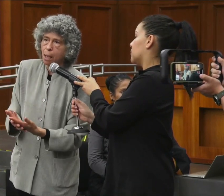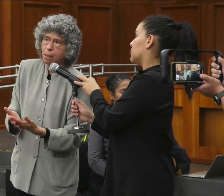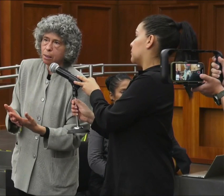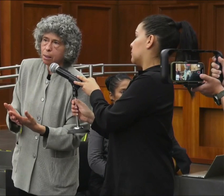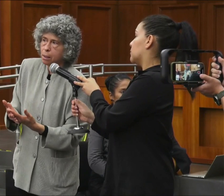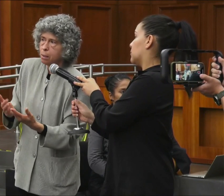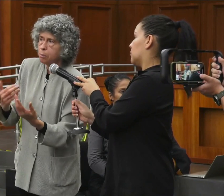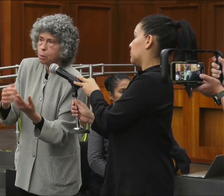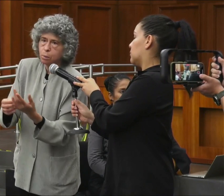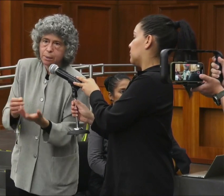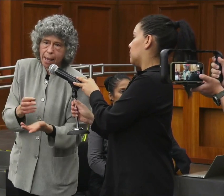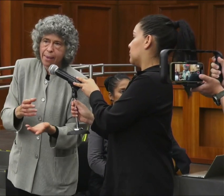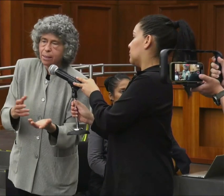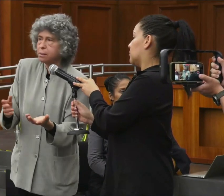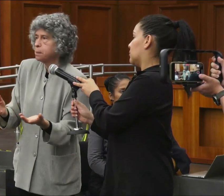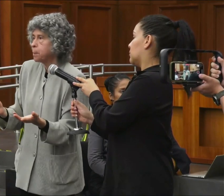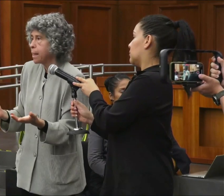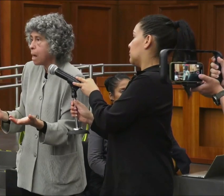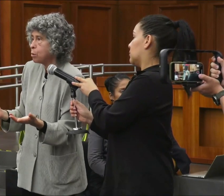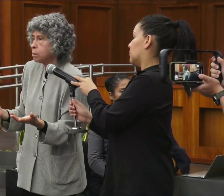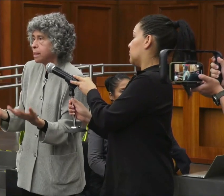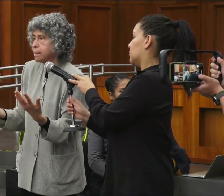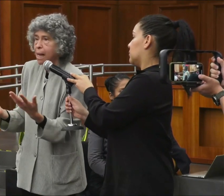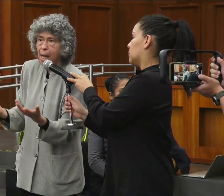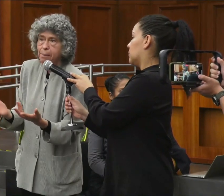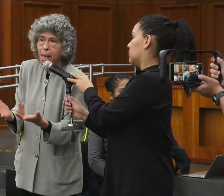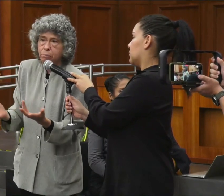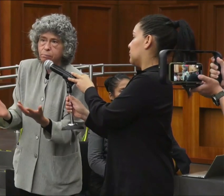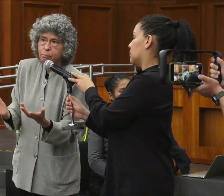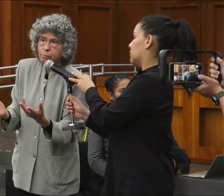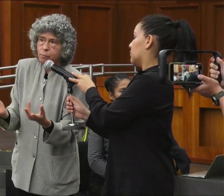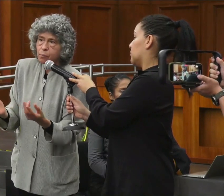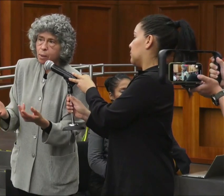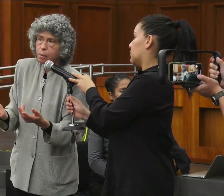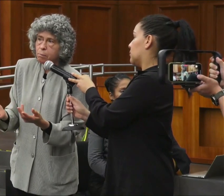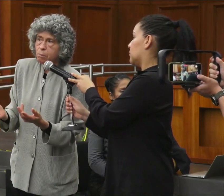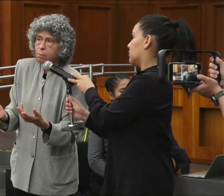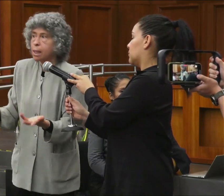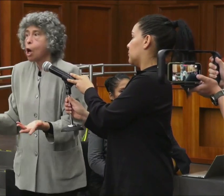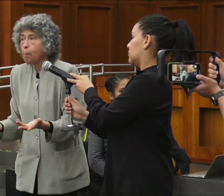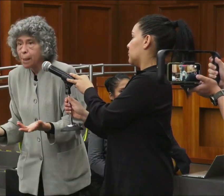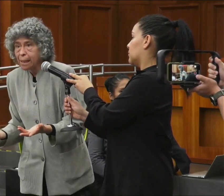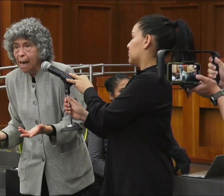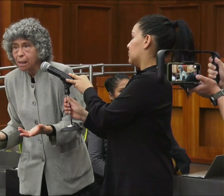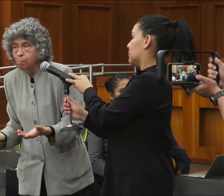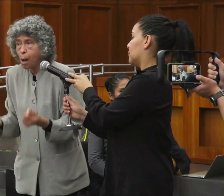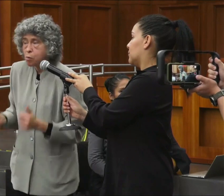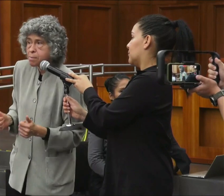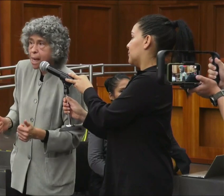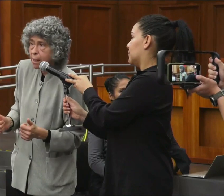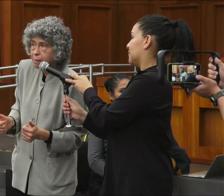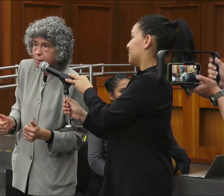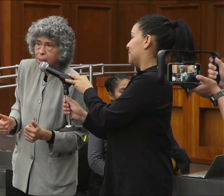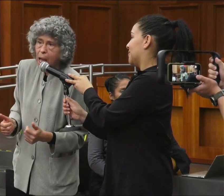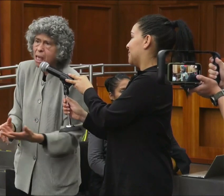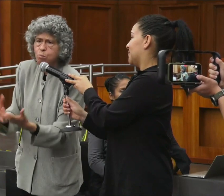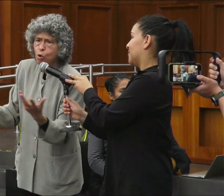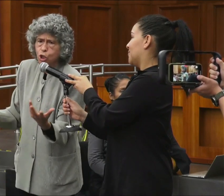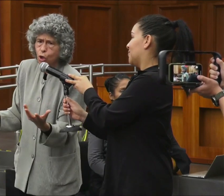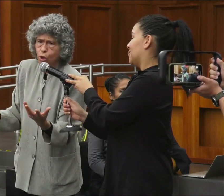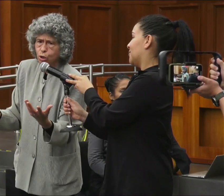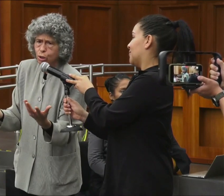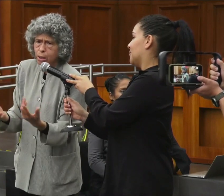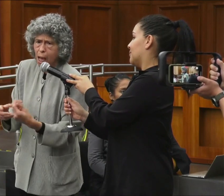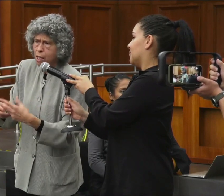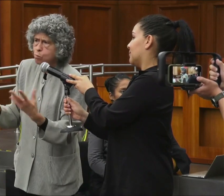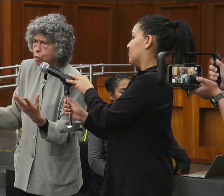programa. Ustedes esperamos que salga bien. ¿Qué opinan? ¿Vamos bien? Hay